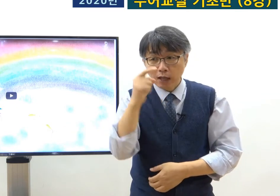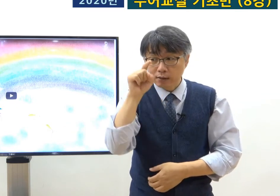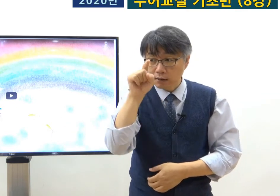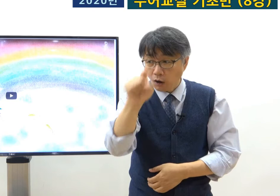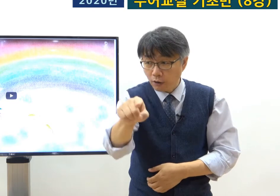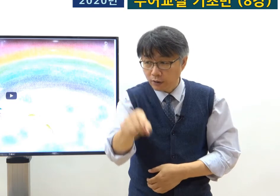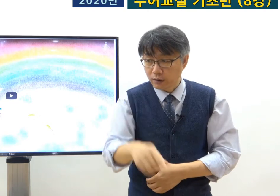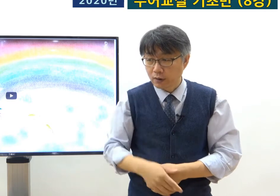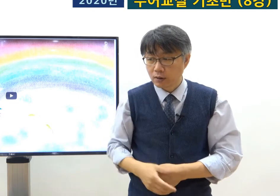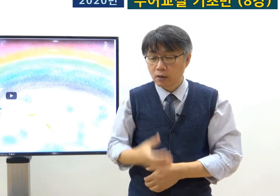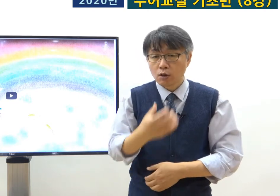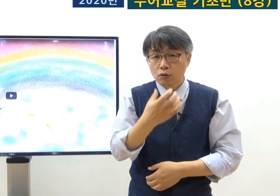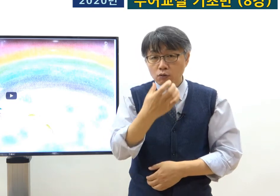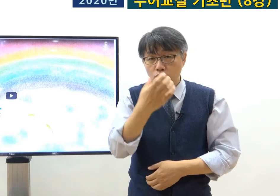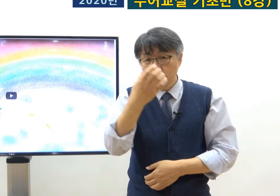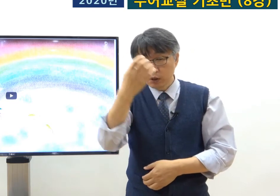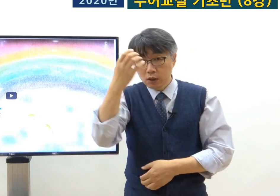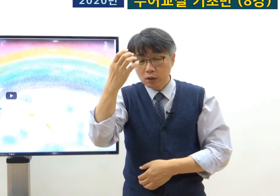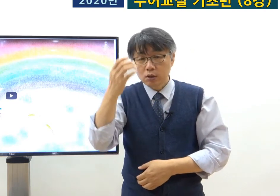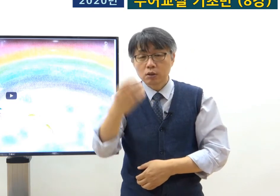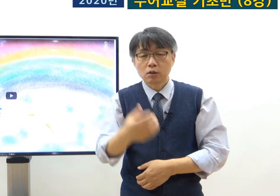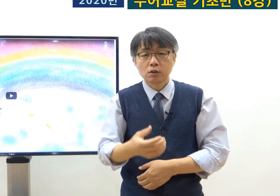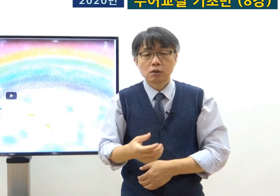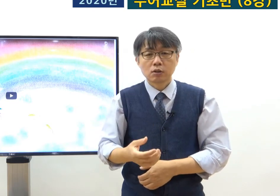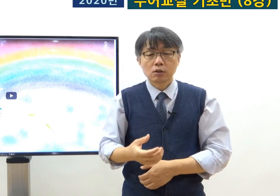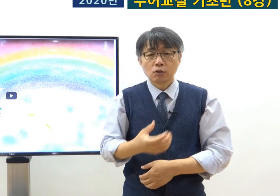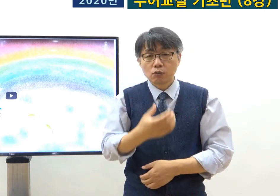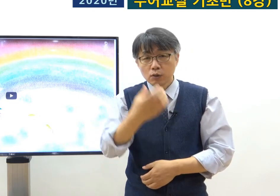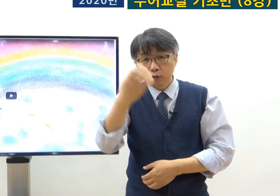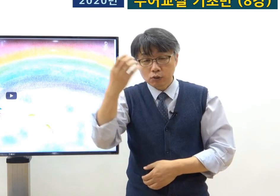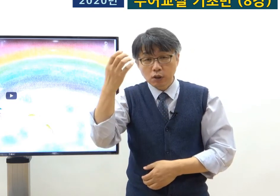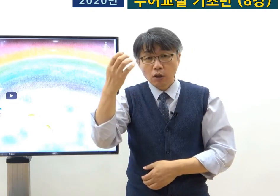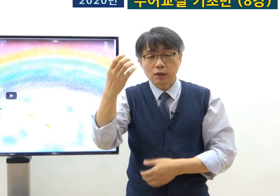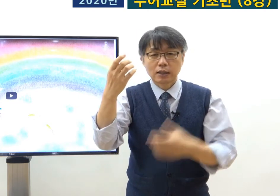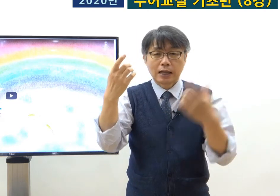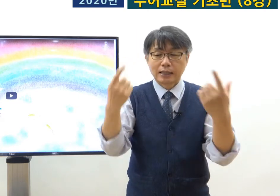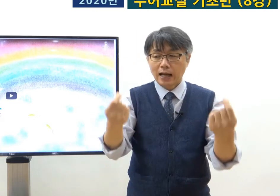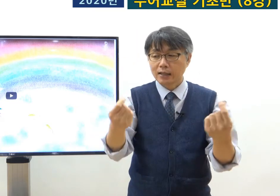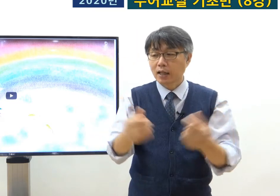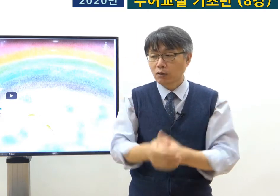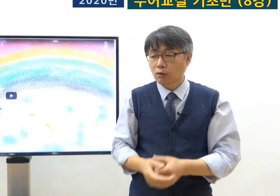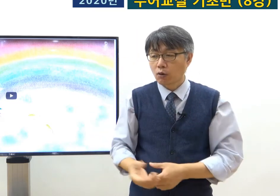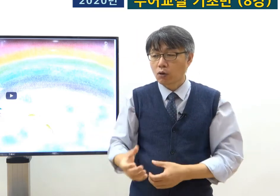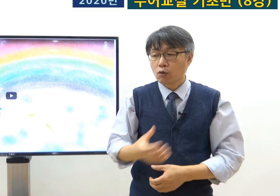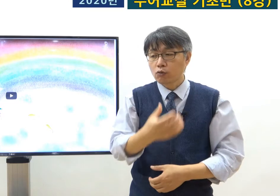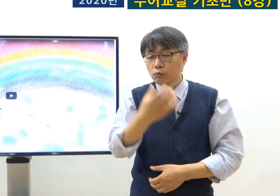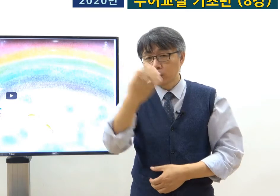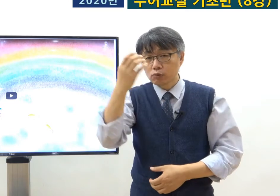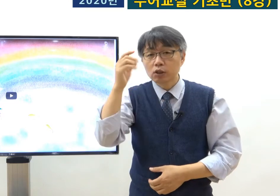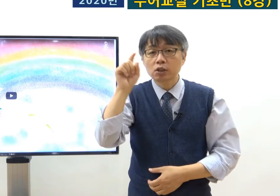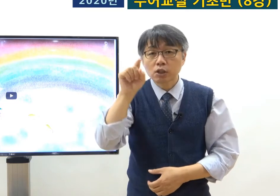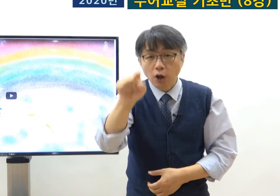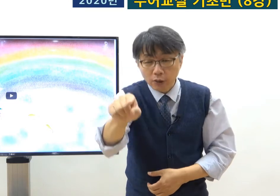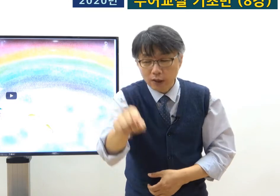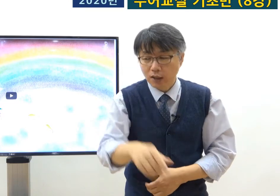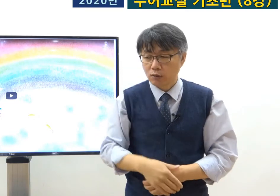배운다는 건 꿈을 꾸는 것 같아. 이렇게 되고요. 꿈을 꾸는 것 이렇게